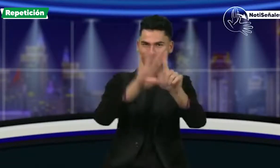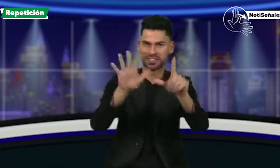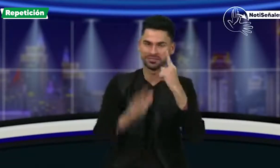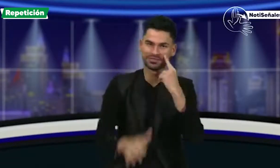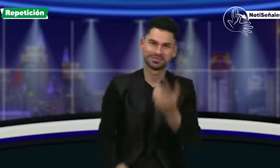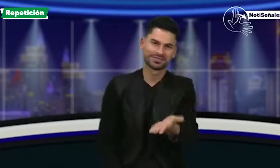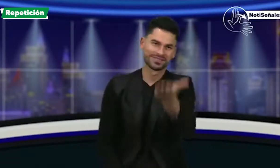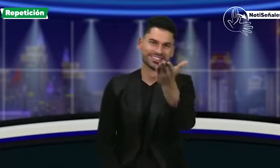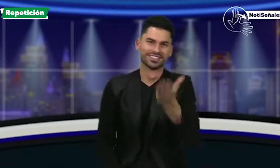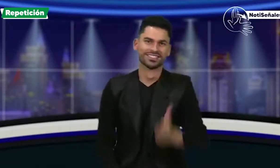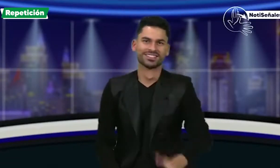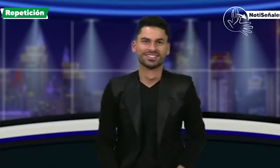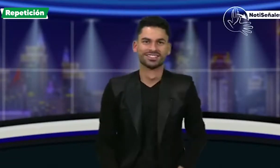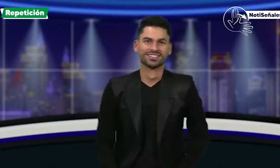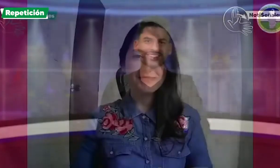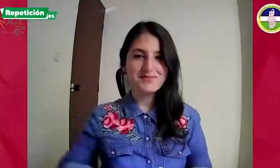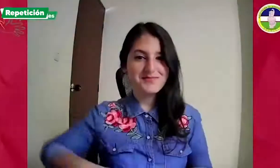Veamos